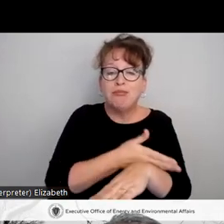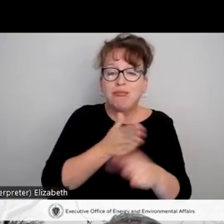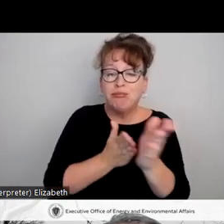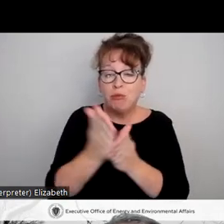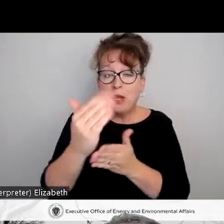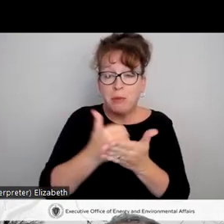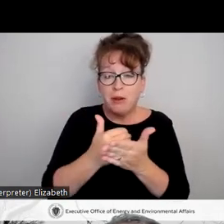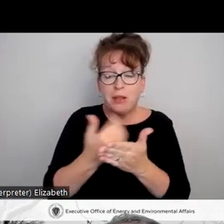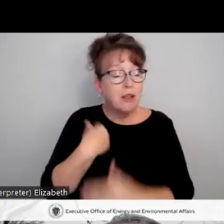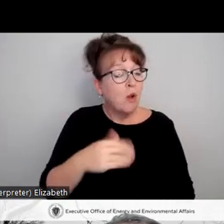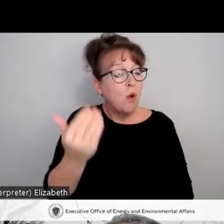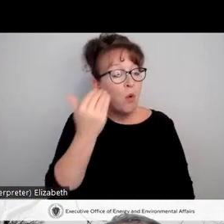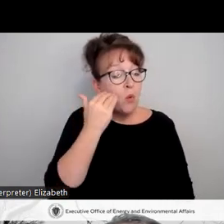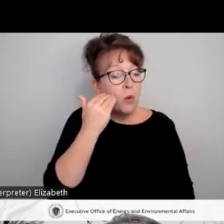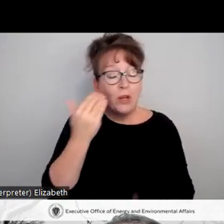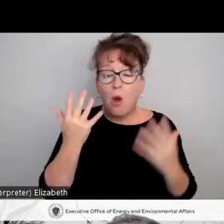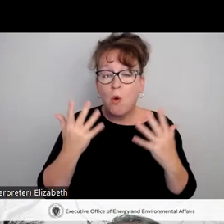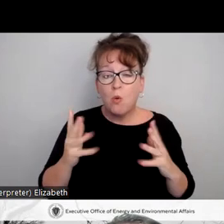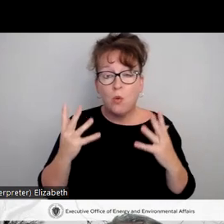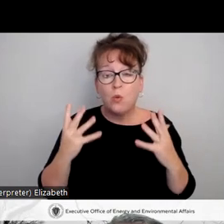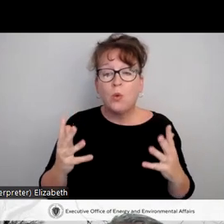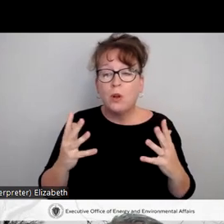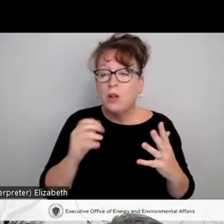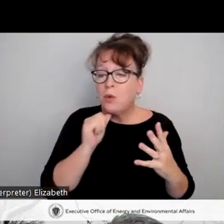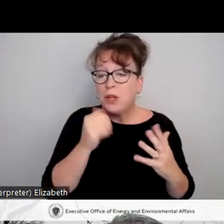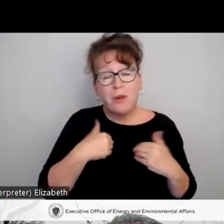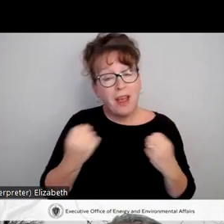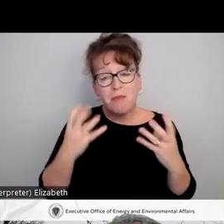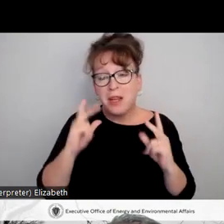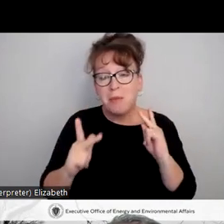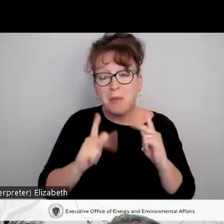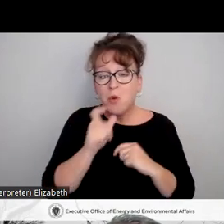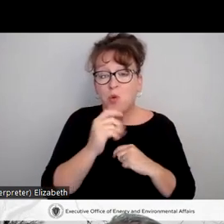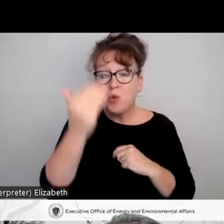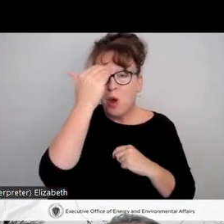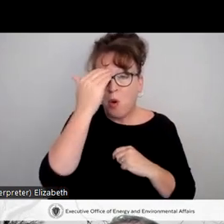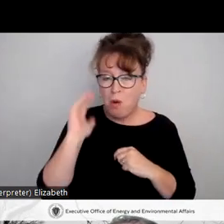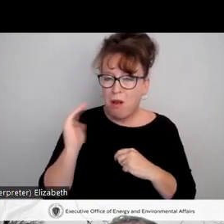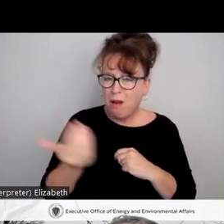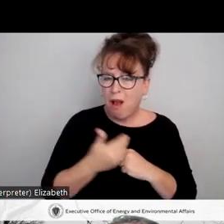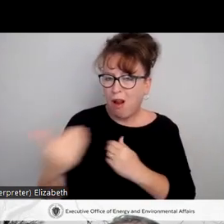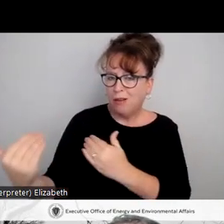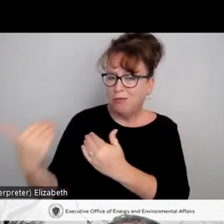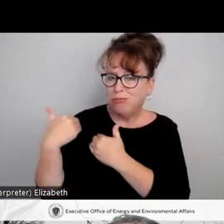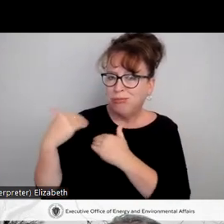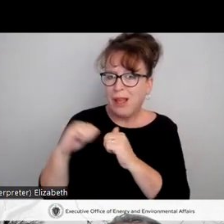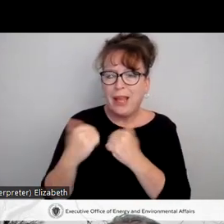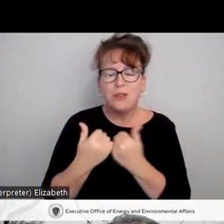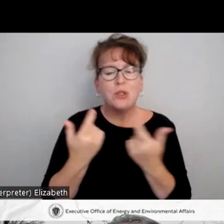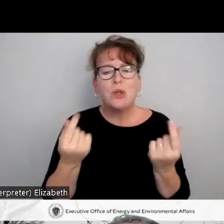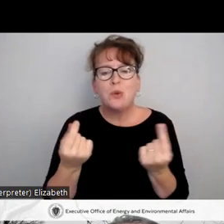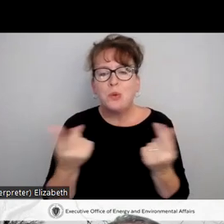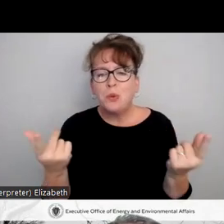eh aumentar la transparencia nosotros estamos al tanto de que nosotros no